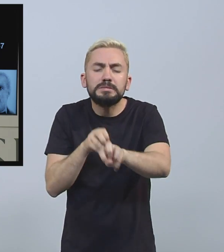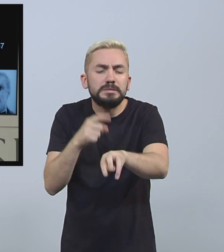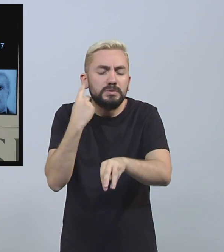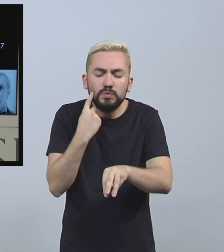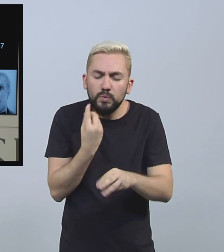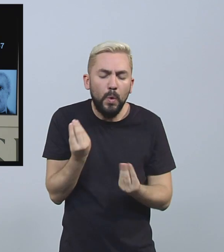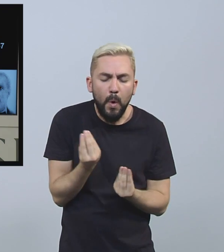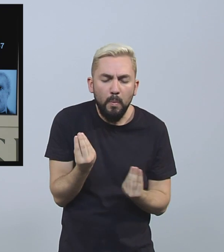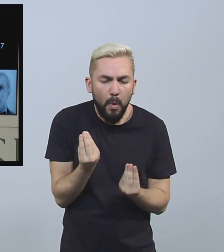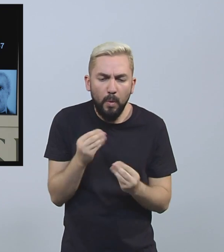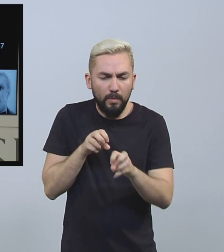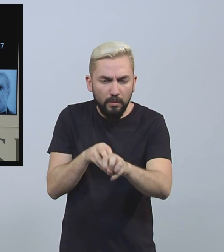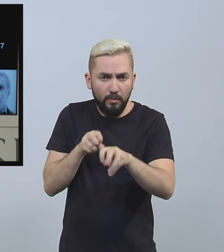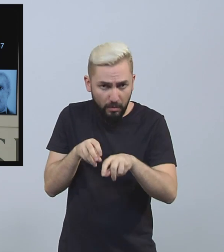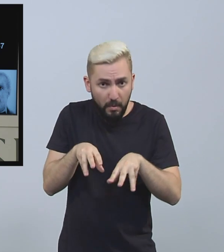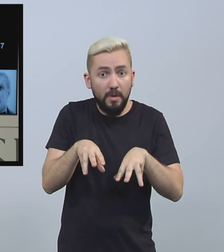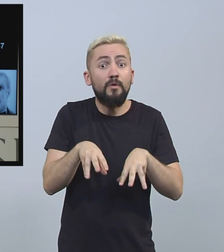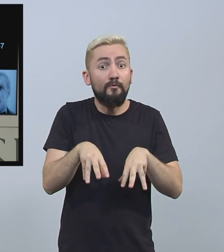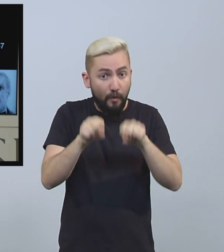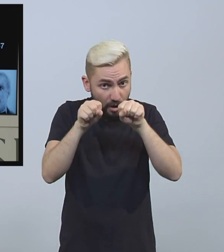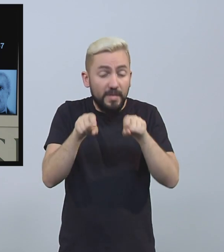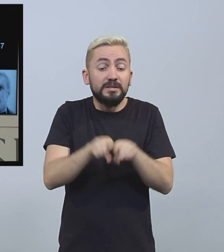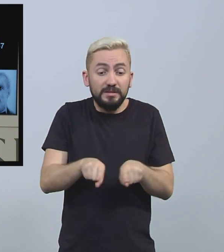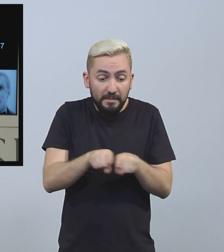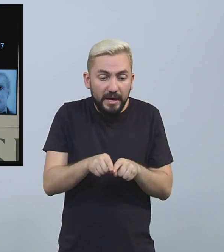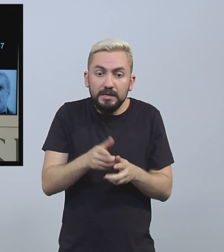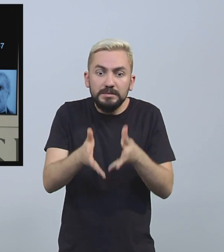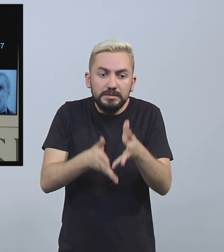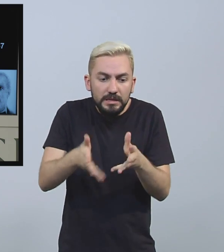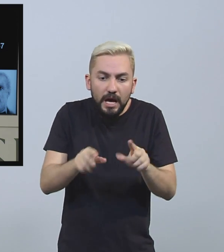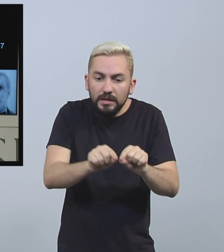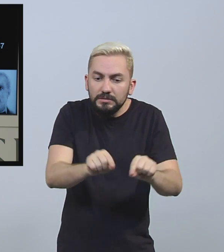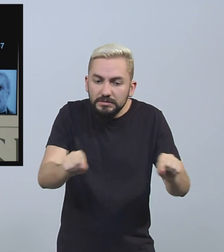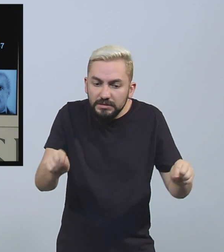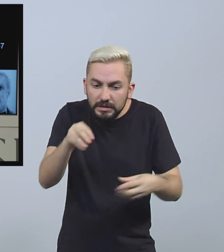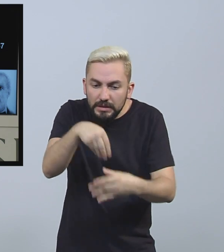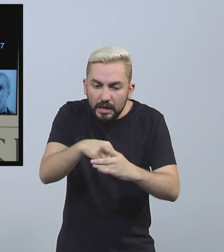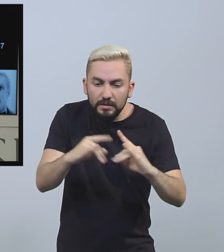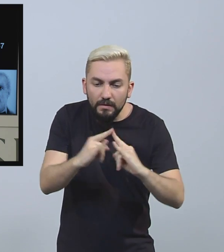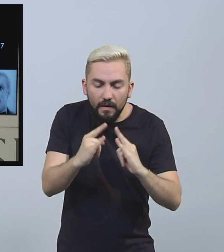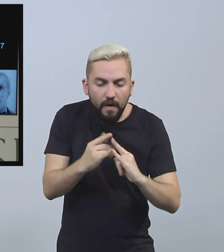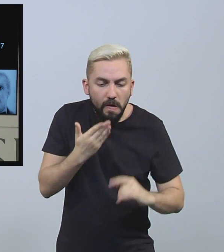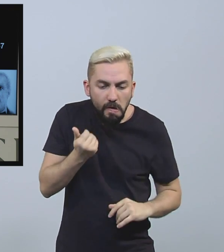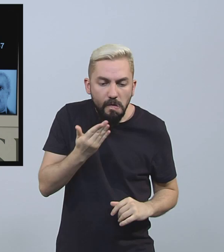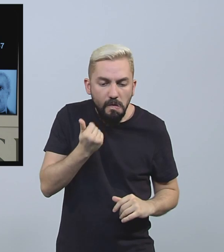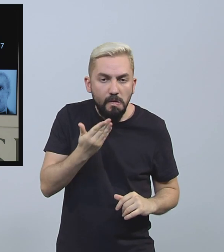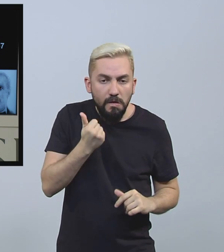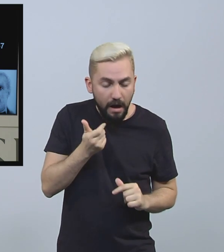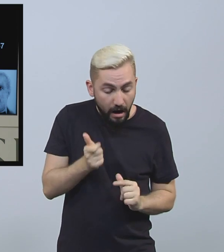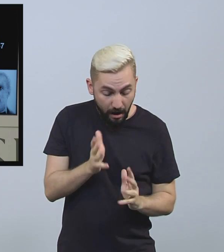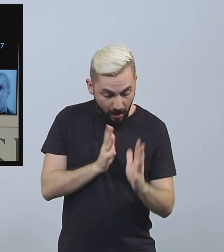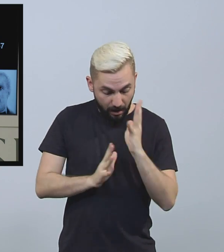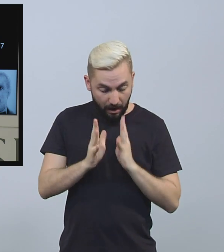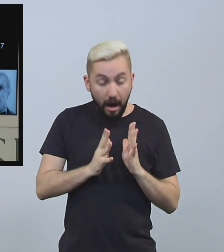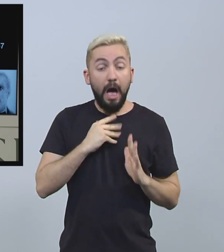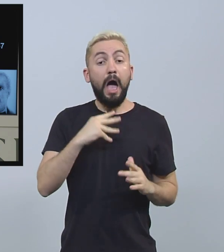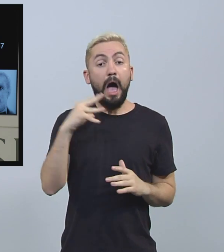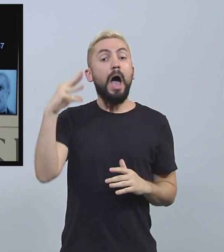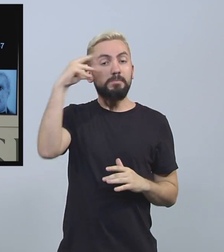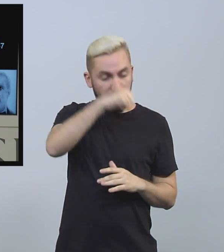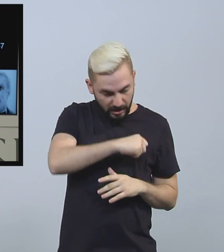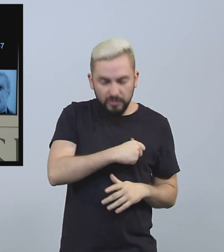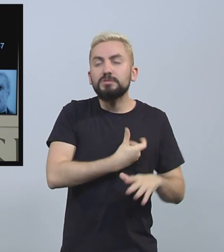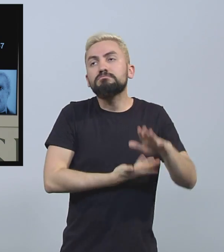no INES, aprendiam também a língua de sinais usada no Instituto e contribuíram também com a disseminação